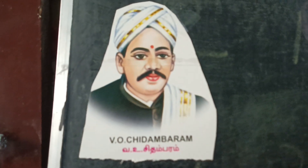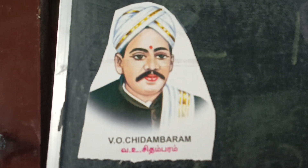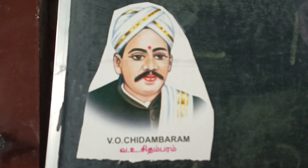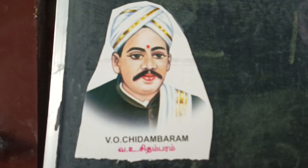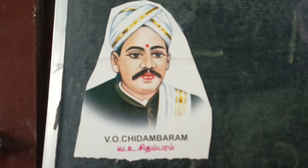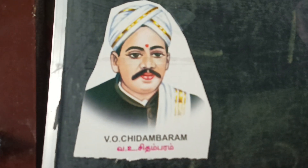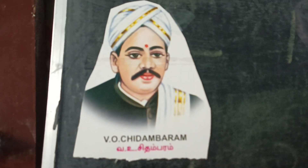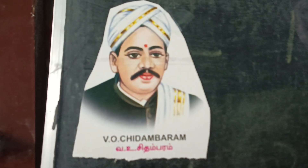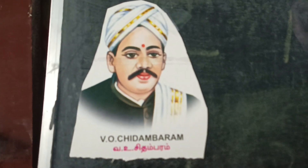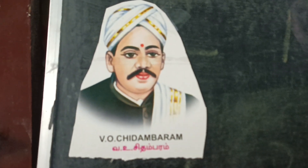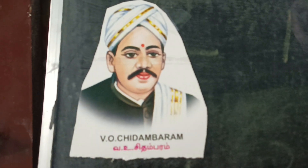எடுத்துட்டியா?